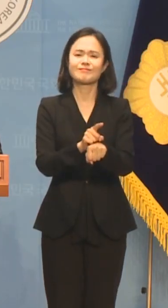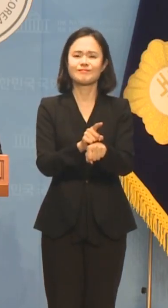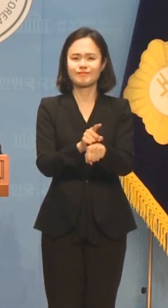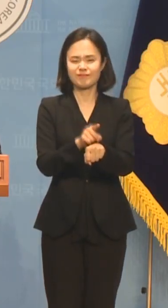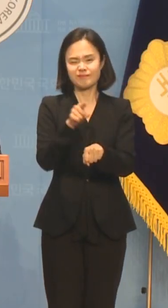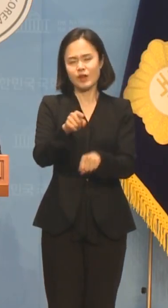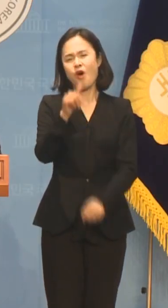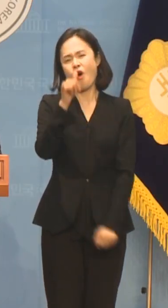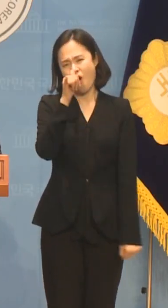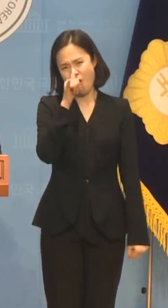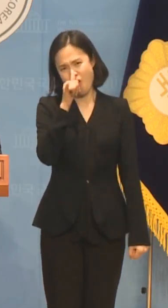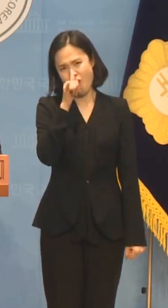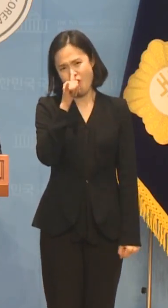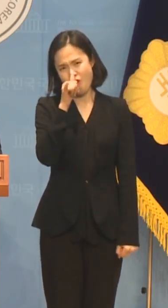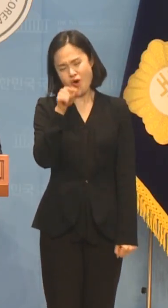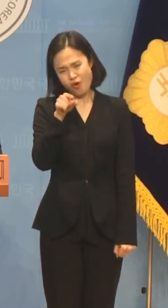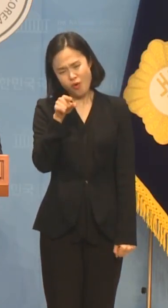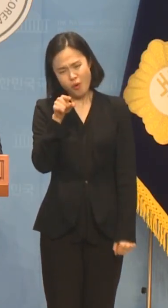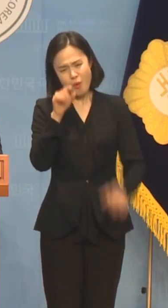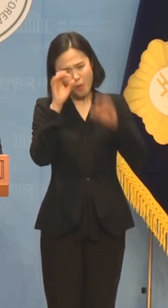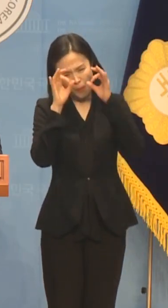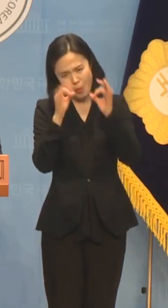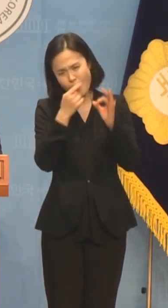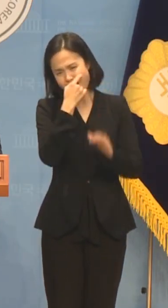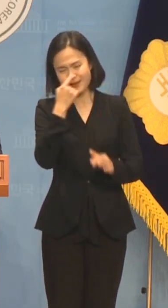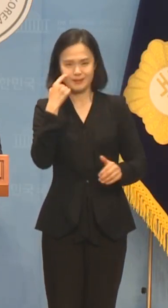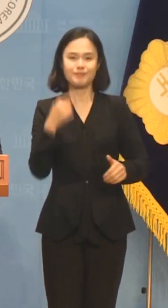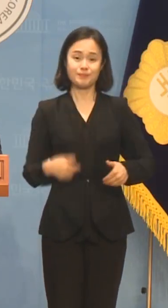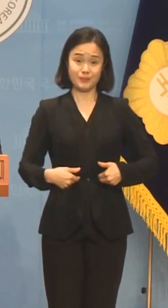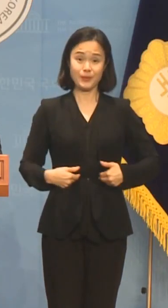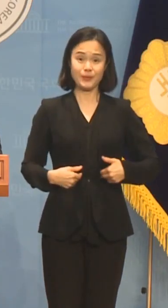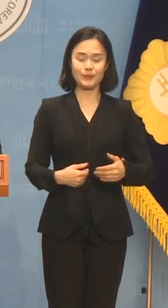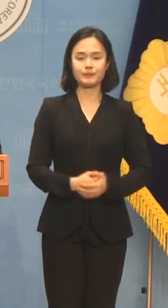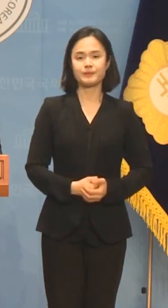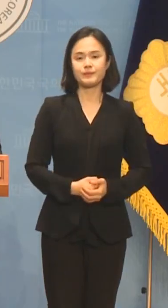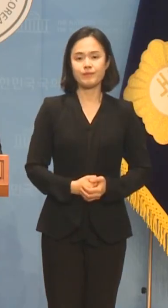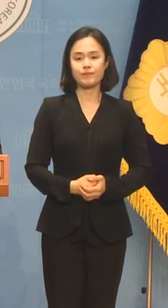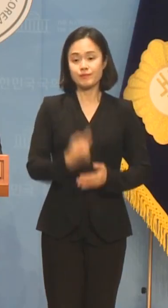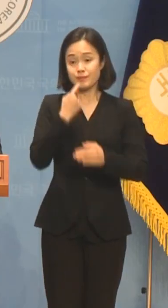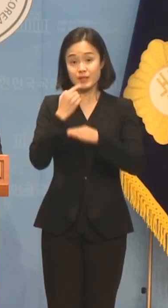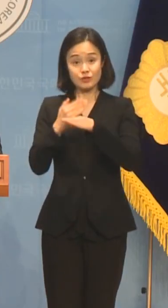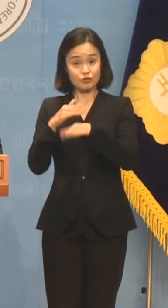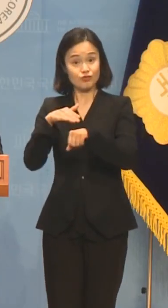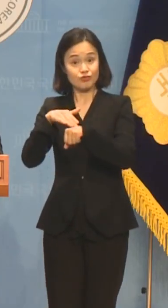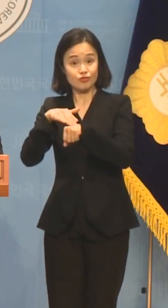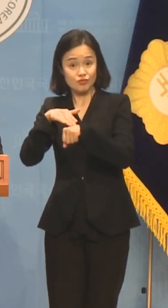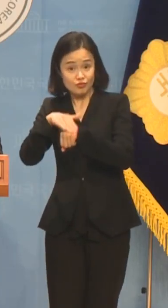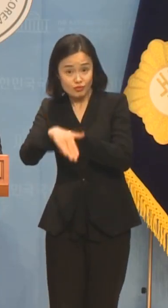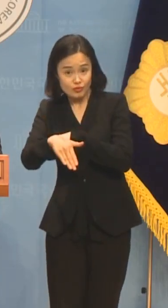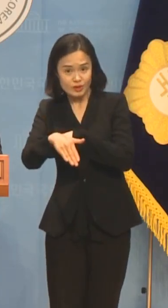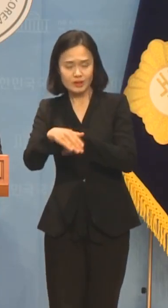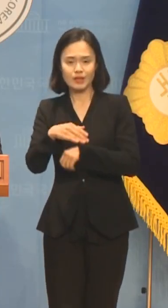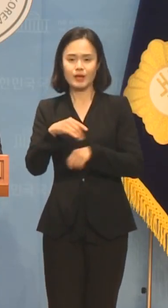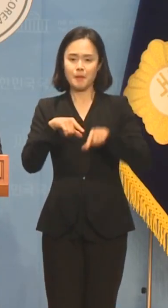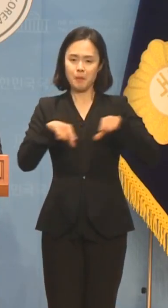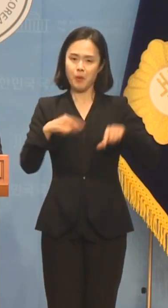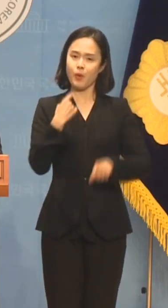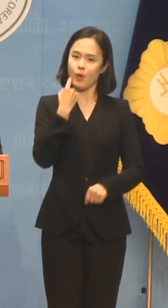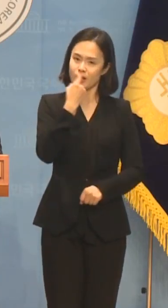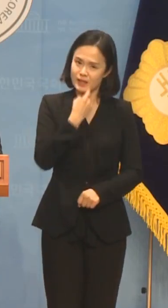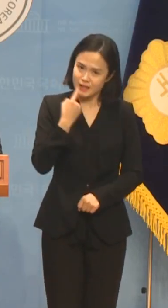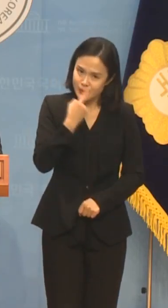잘 살펴보셔야 할 것 같습니다. 단순히 일반적인 민주주의 이론이라던가 객관적인